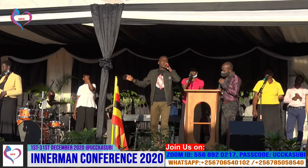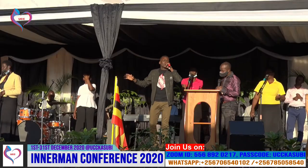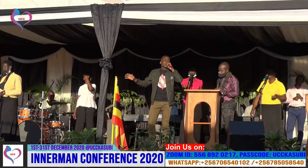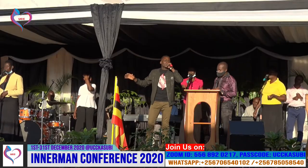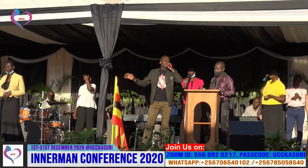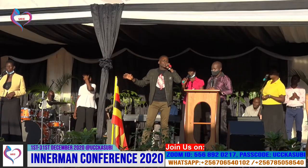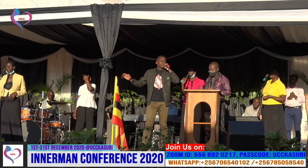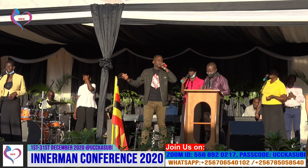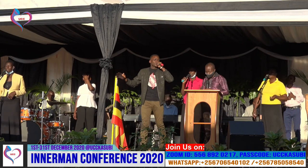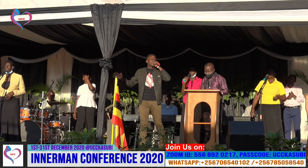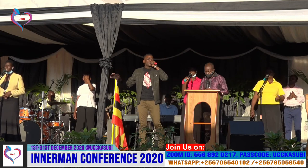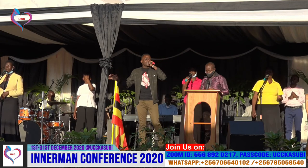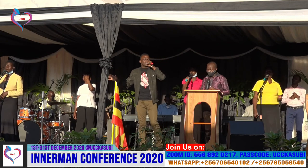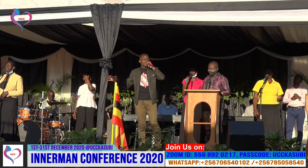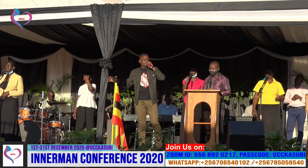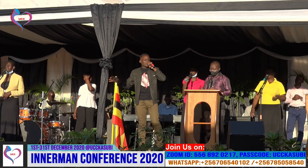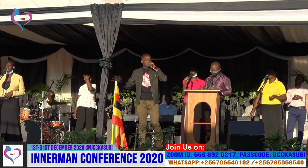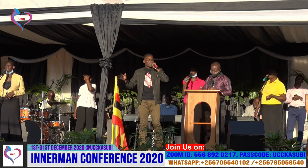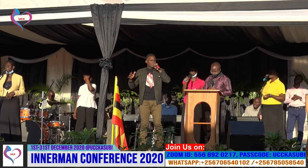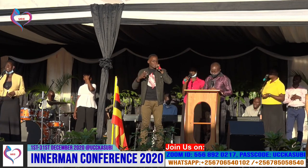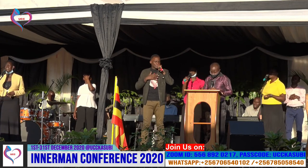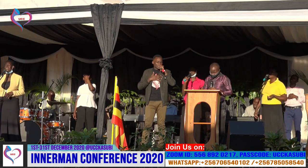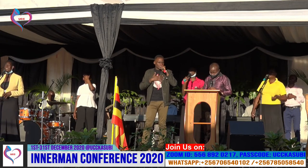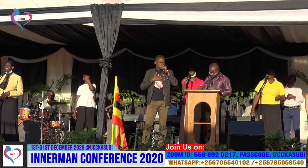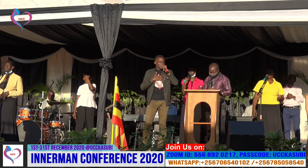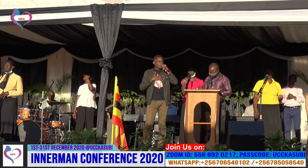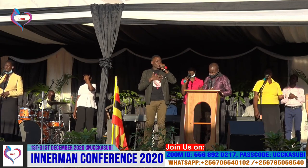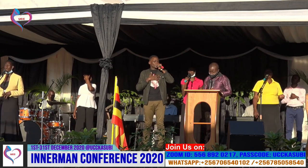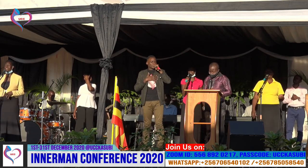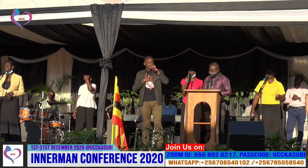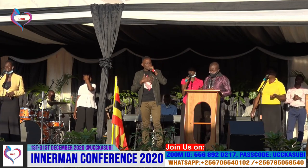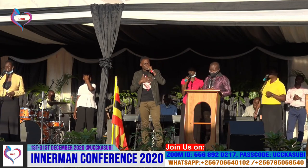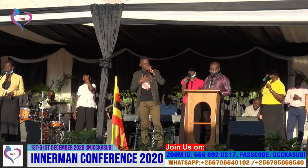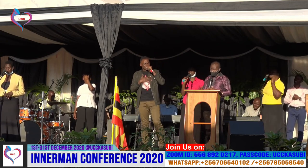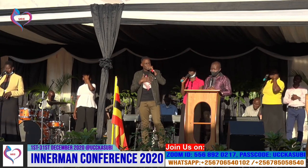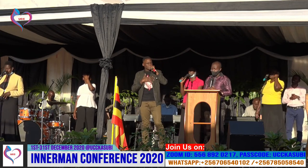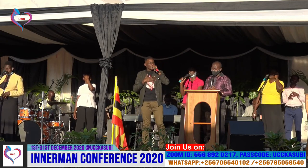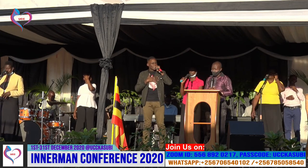Yamba Yesu, yamba manye nti woli.